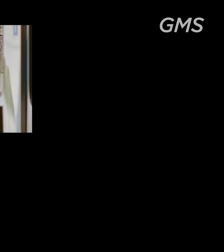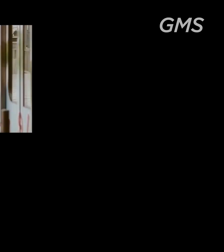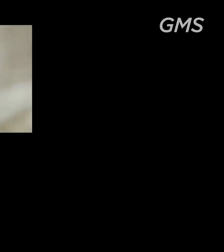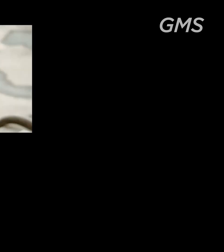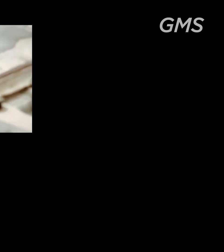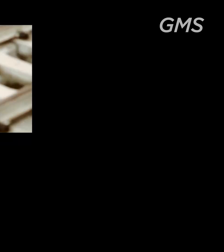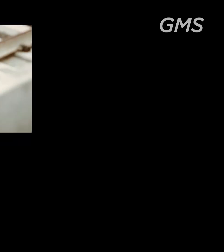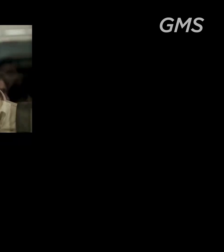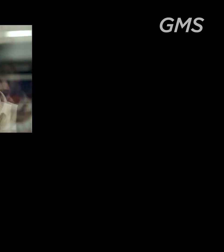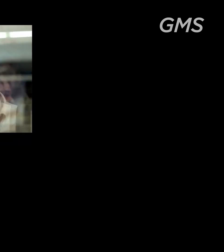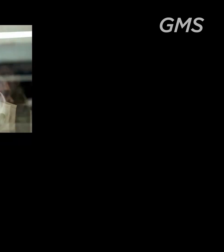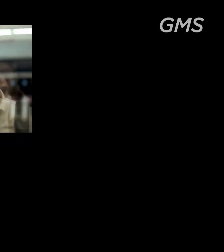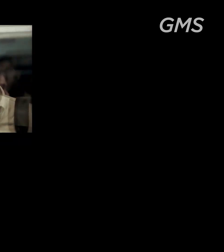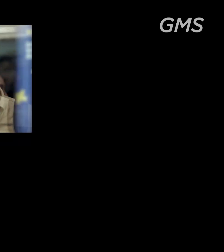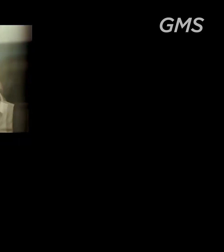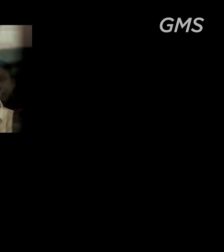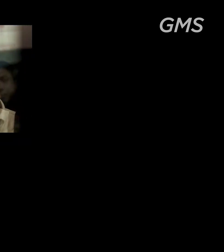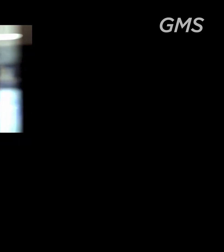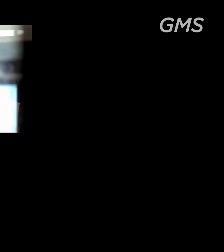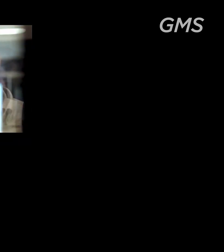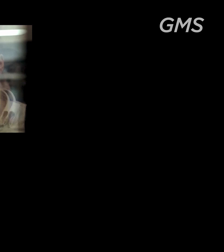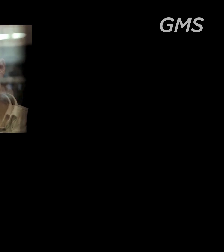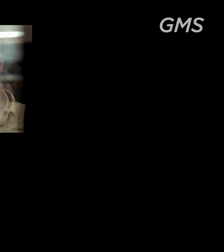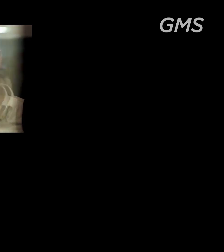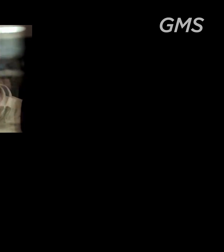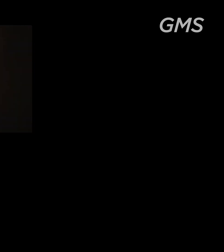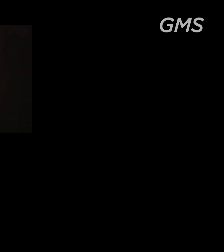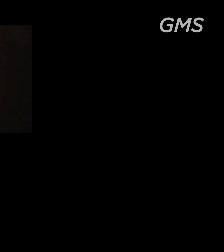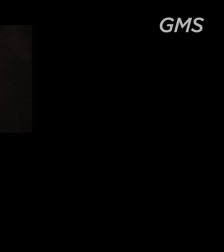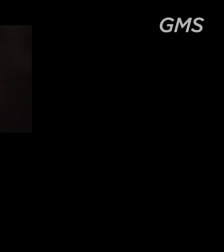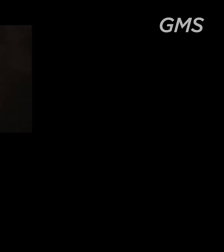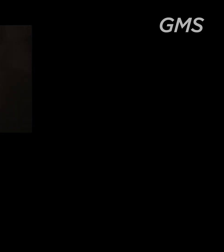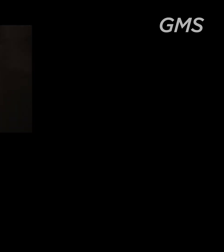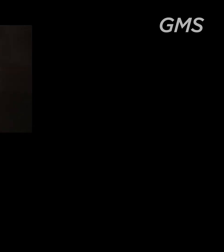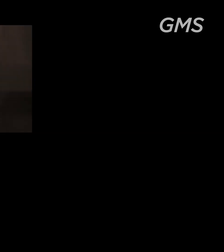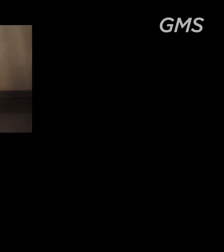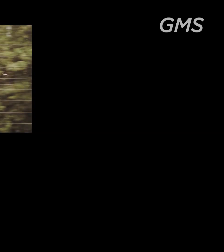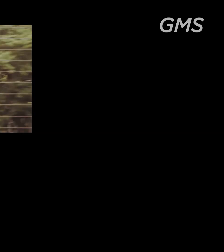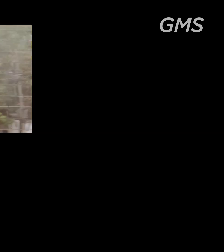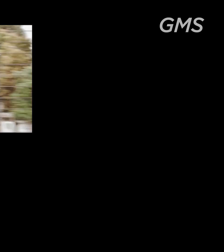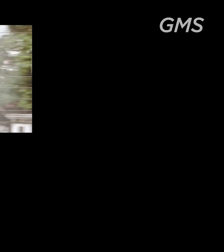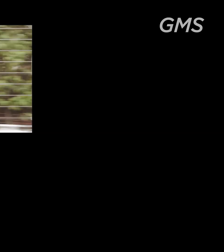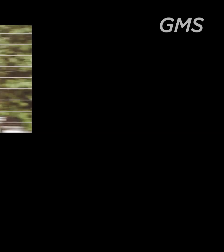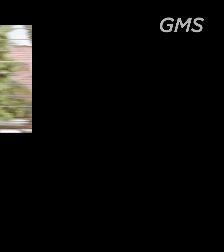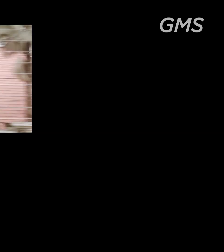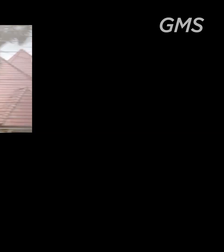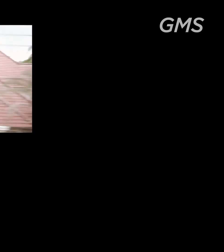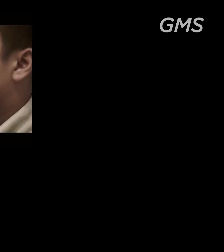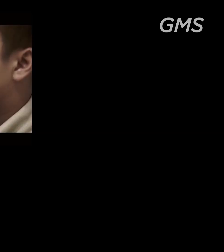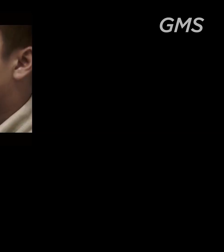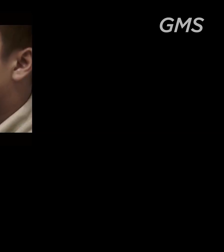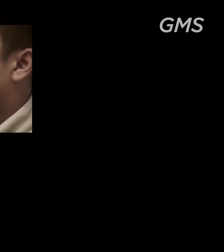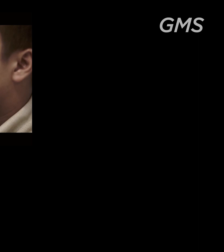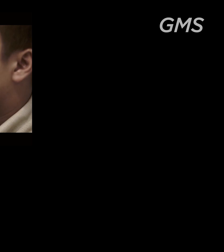Tuhan akan mengirim kepadamu orang-orang yang tanpa wajah, tanpa nama untuk menguatkan Anda. Jawaban kadang-kadang muncul dari tempat tak